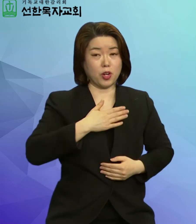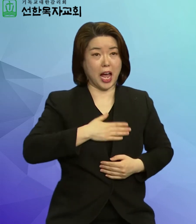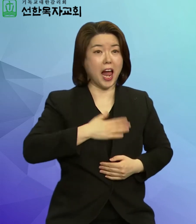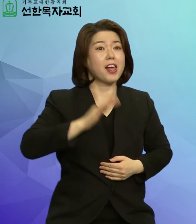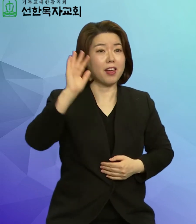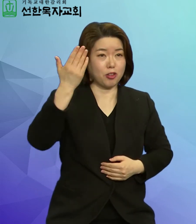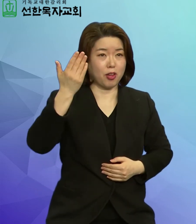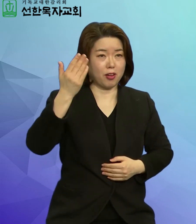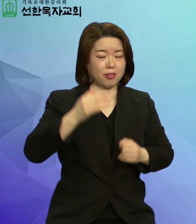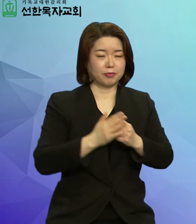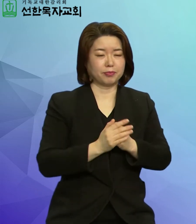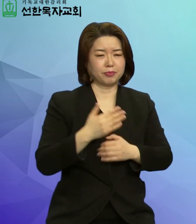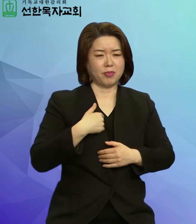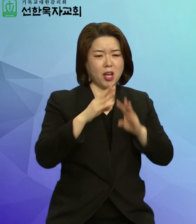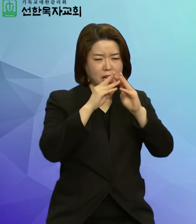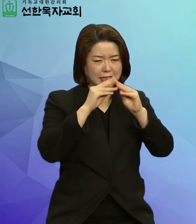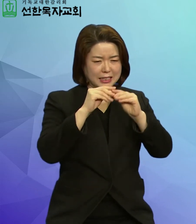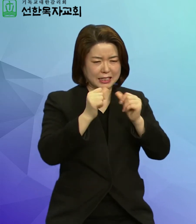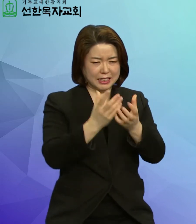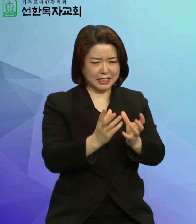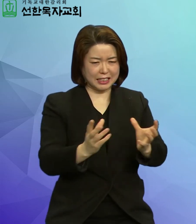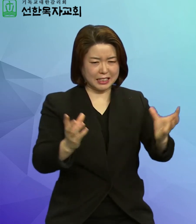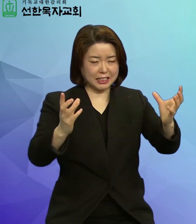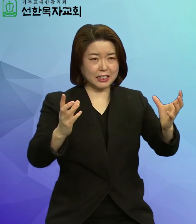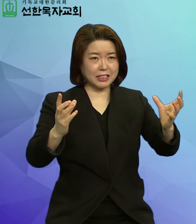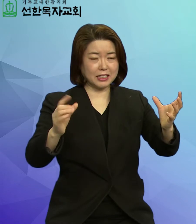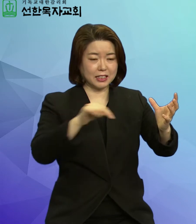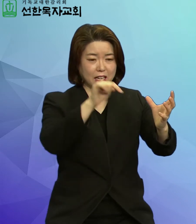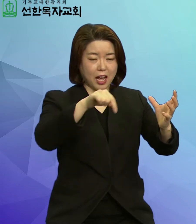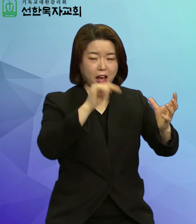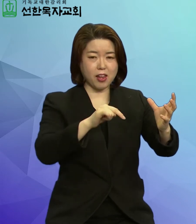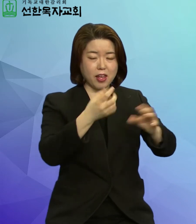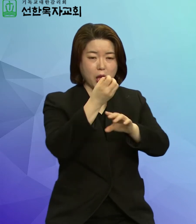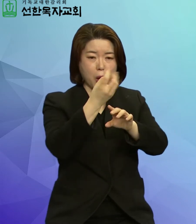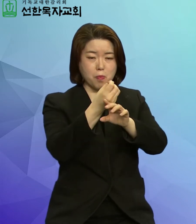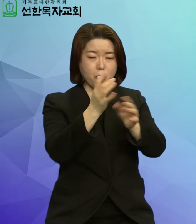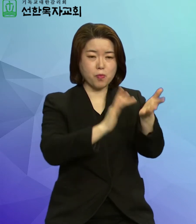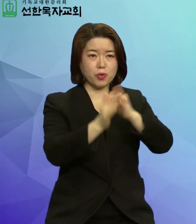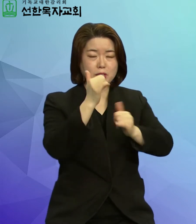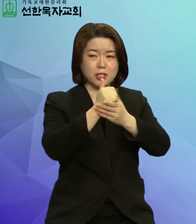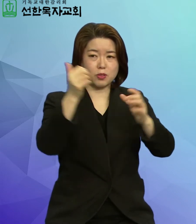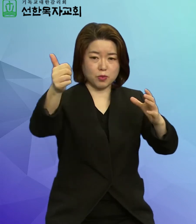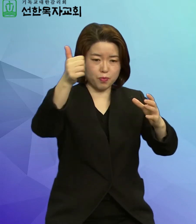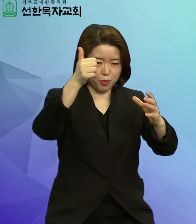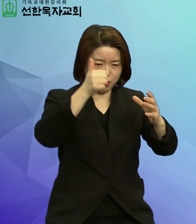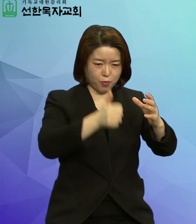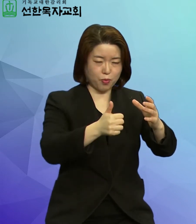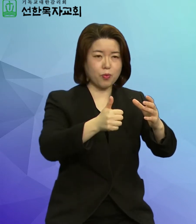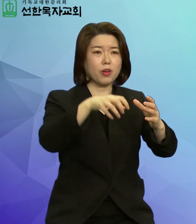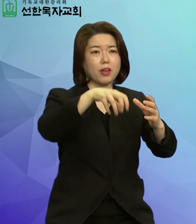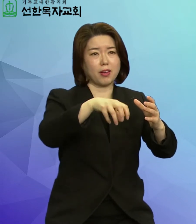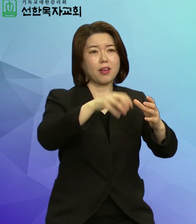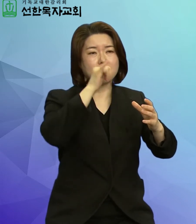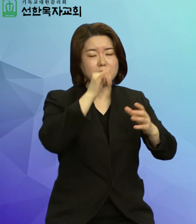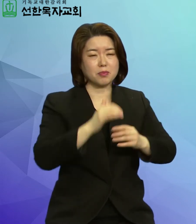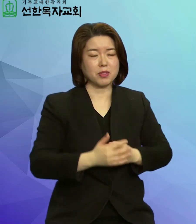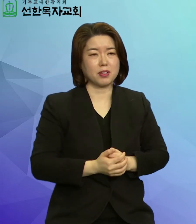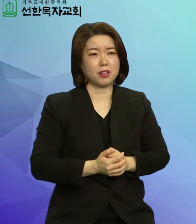그래서 우리가 알게 되는 겁니다. 질그릇 같은 우리 안에 보물이신 예수님이 와